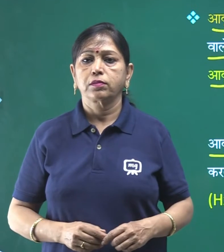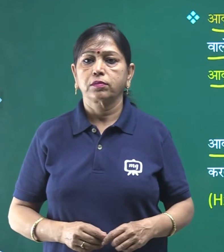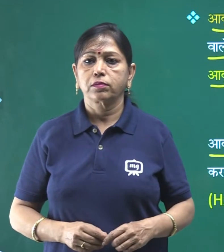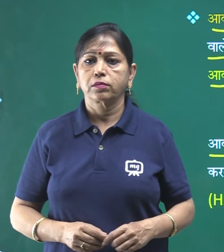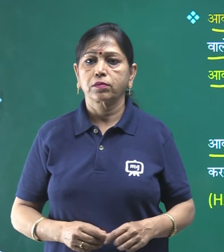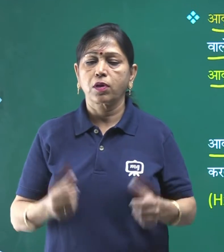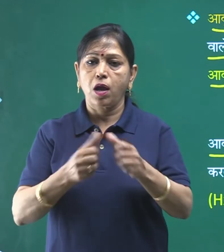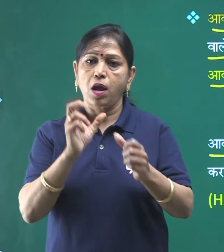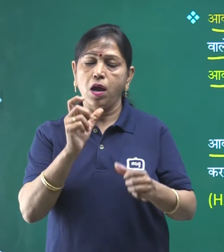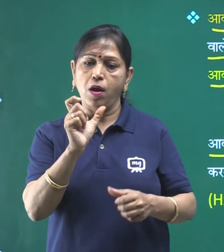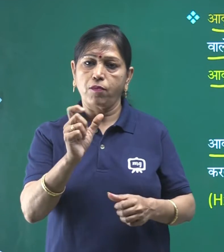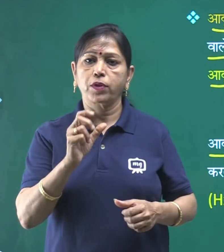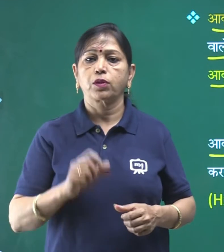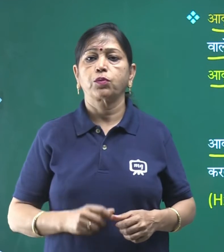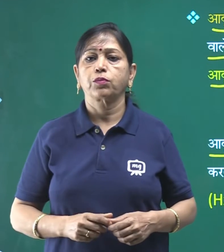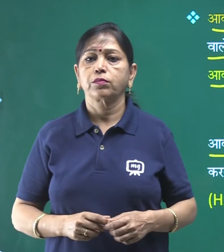आवृत्ति को